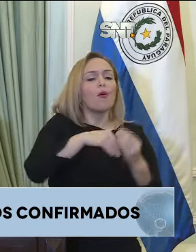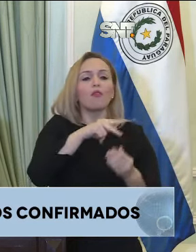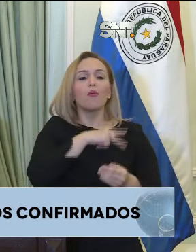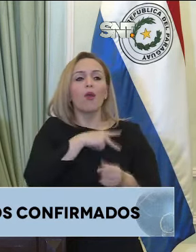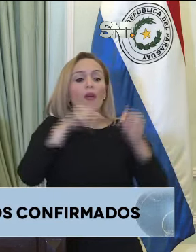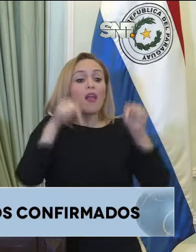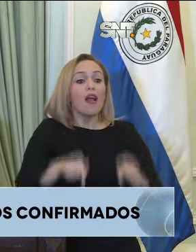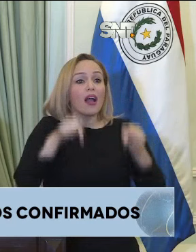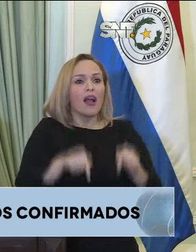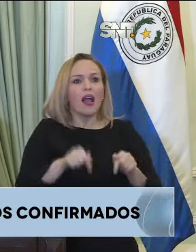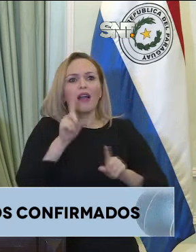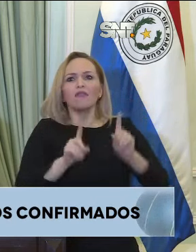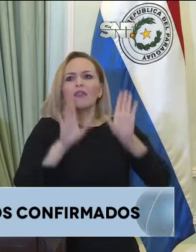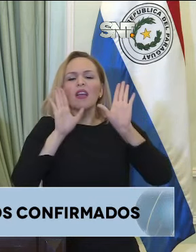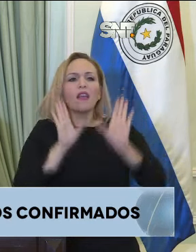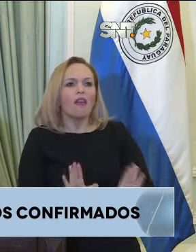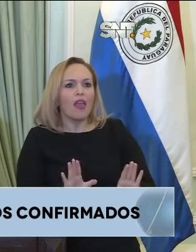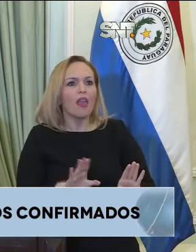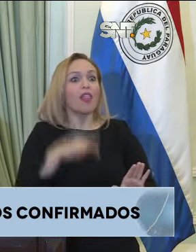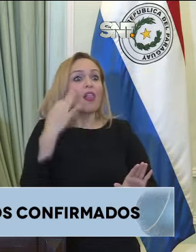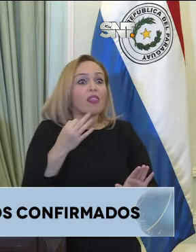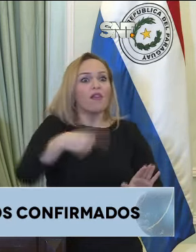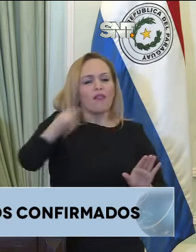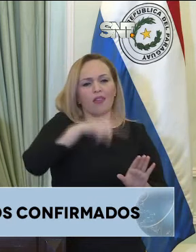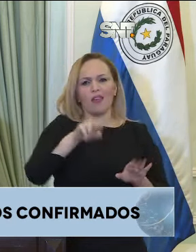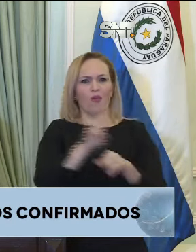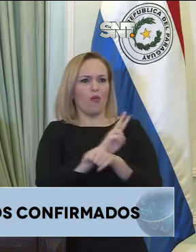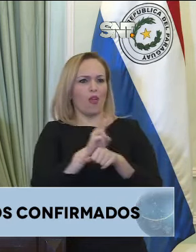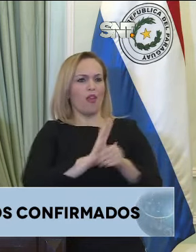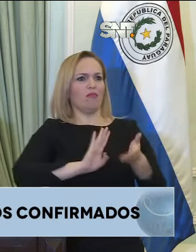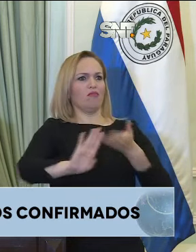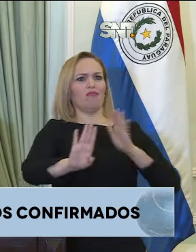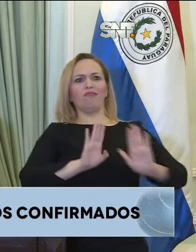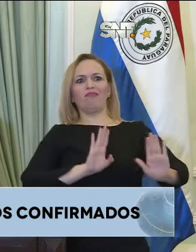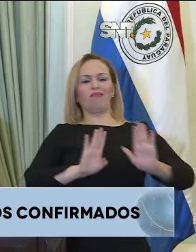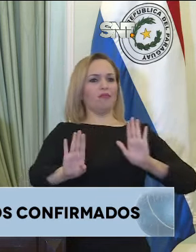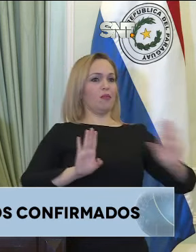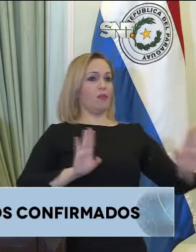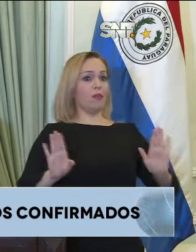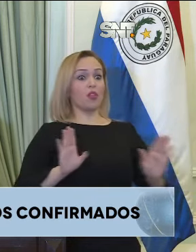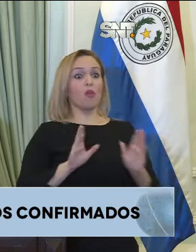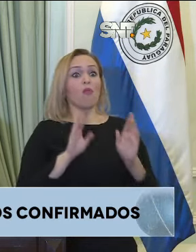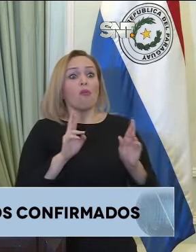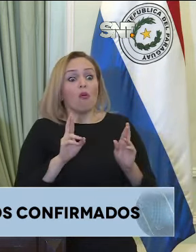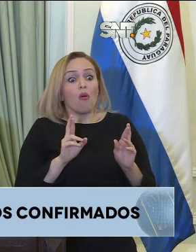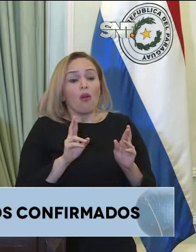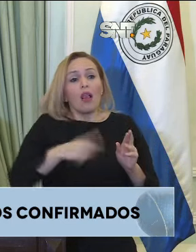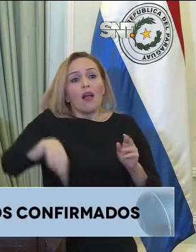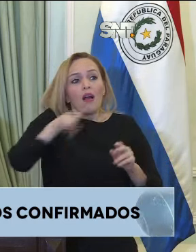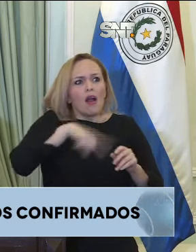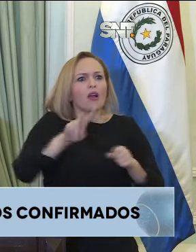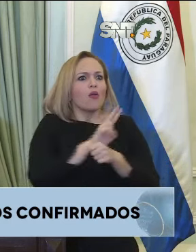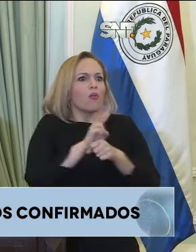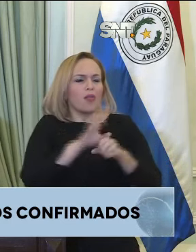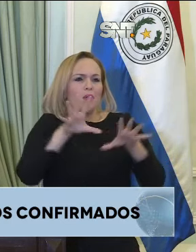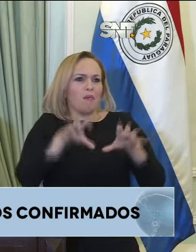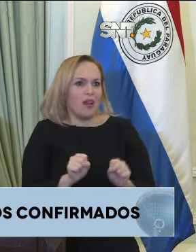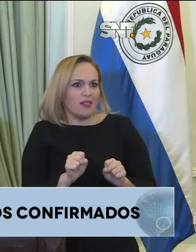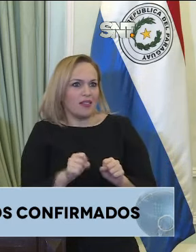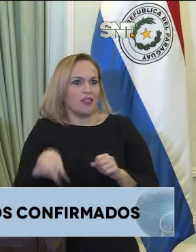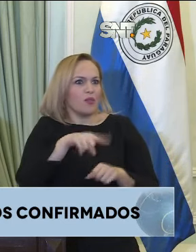ya tenemos implementadas. Por eso creo que hay que enfatizar aún más eso. Esperamos que se dé ese aumento de casos, pero que se dé de una